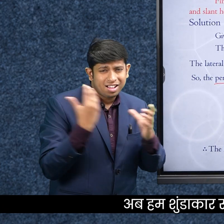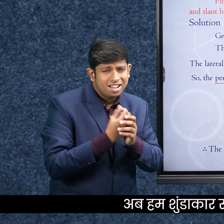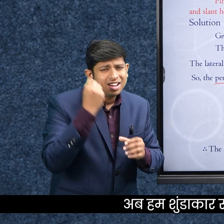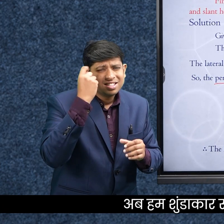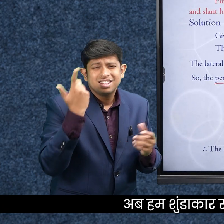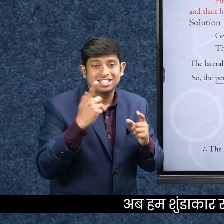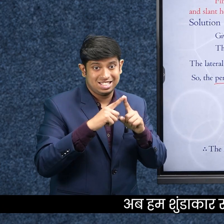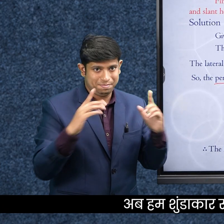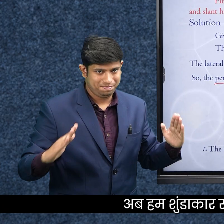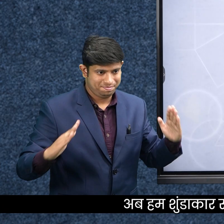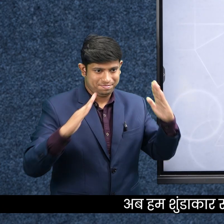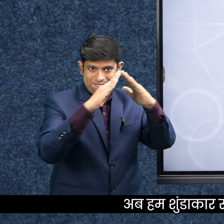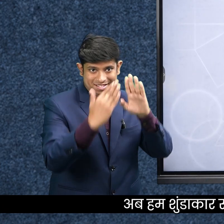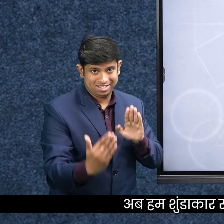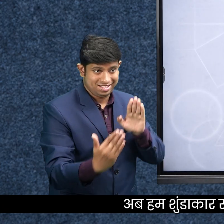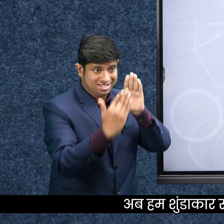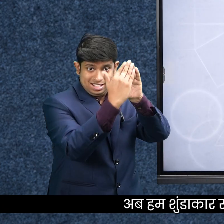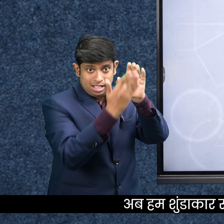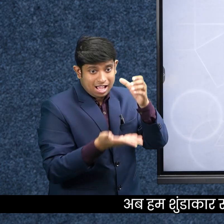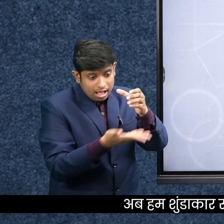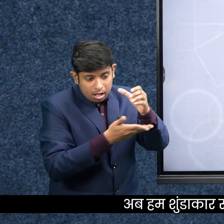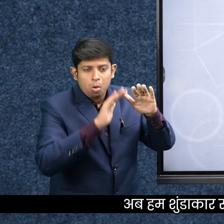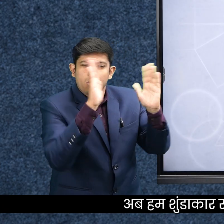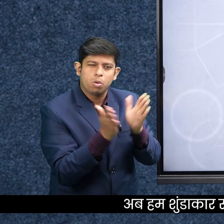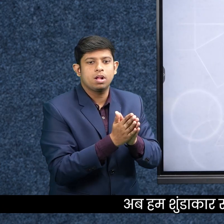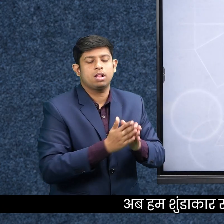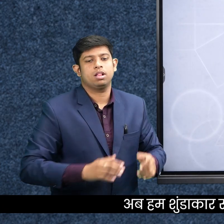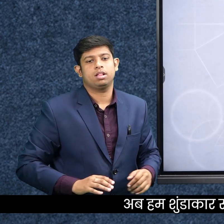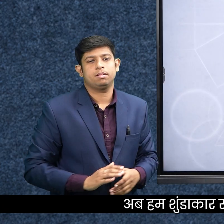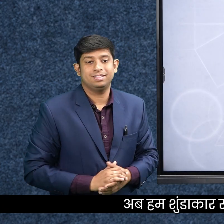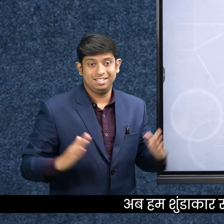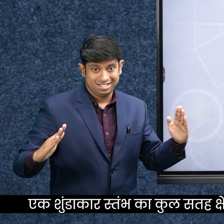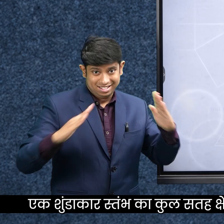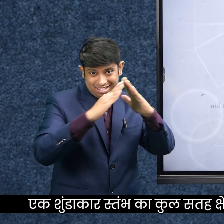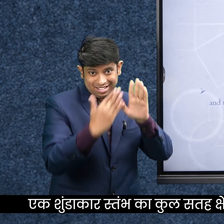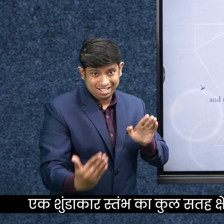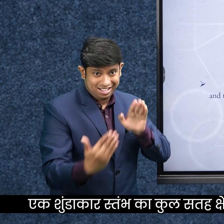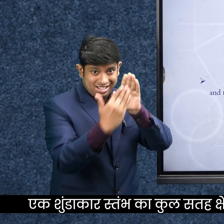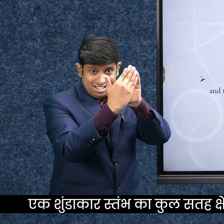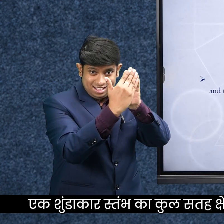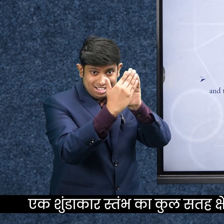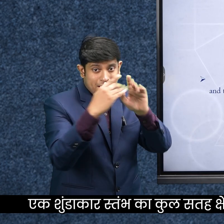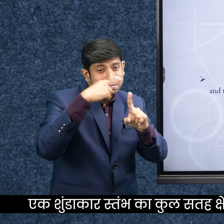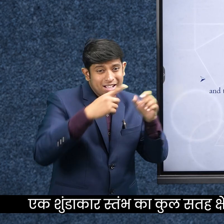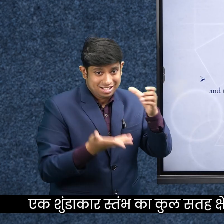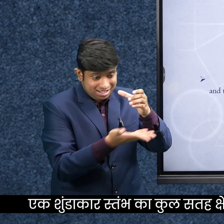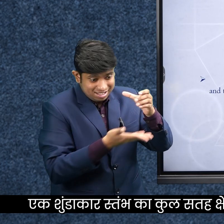हम शुंडाकार स्तंभ के कुल सतह क्षेत्र को समझेंगे। एक शुंडाकार स्तंभ का कुल सतह